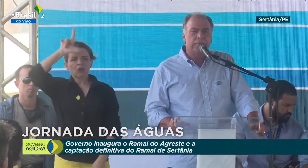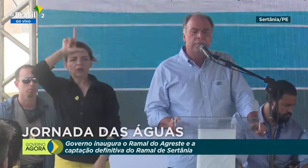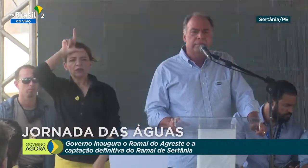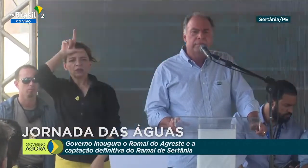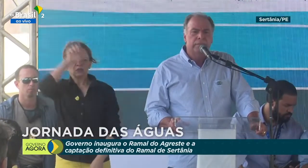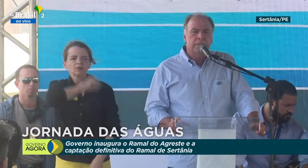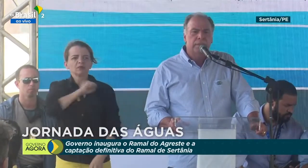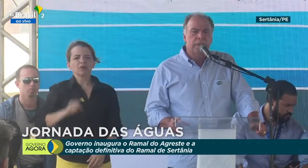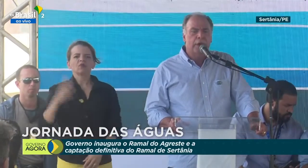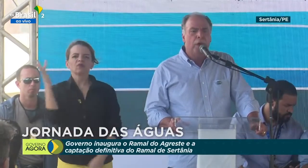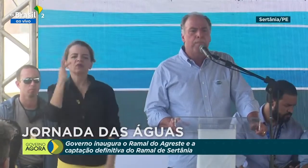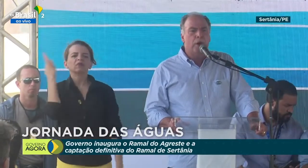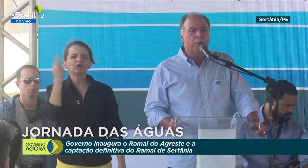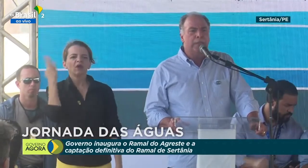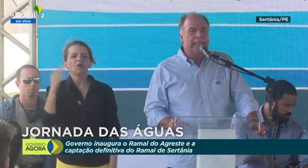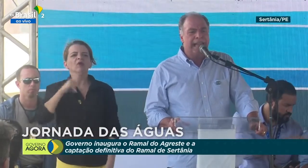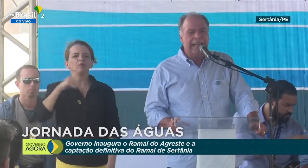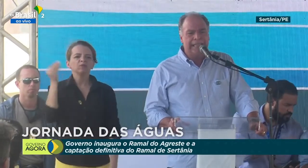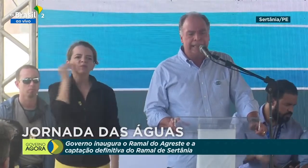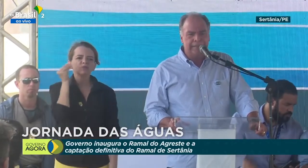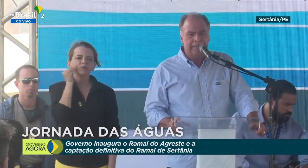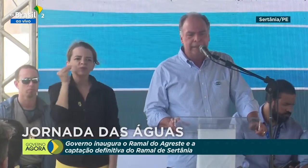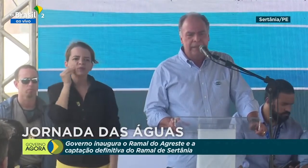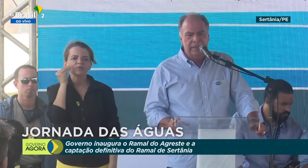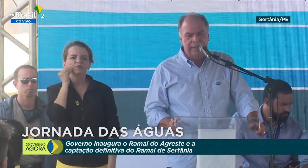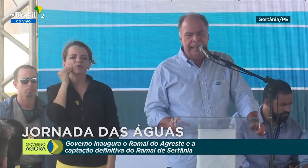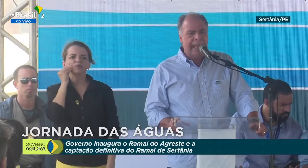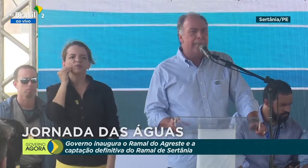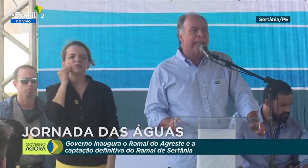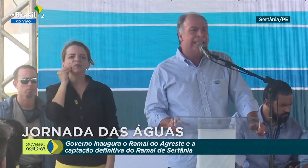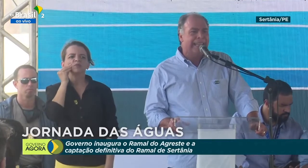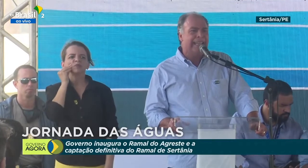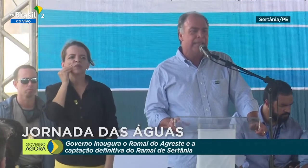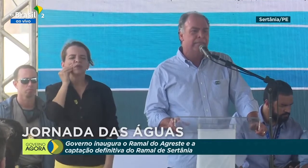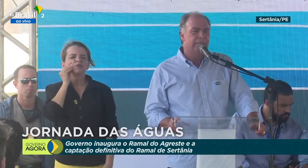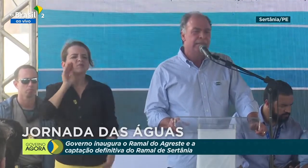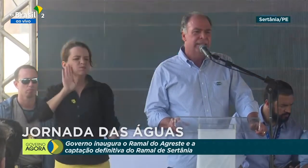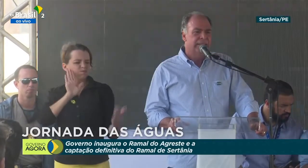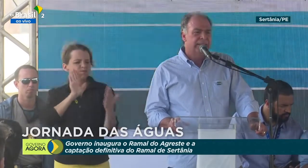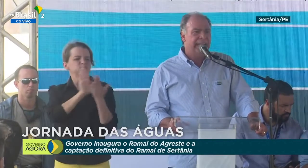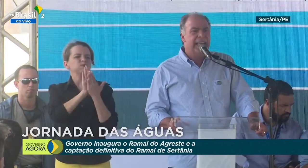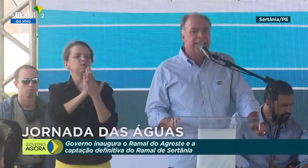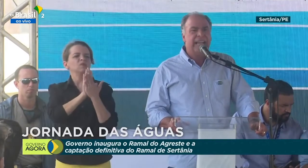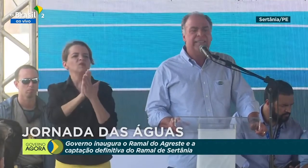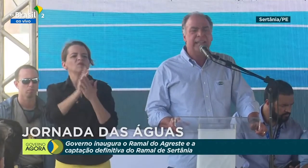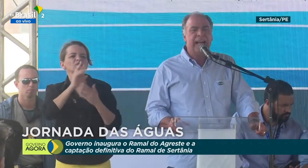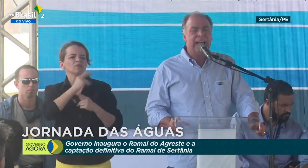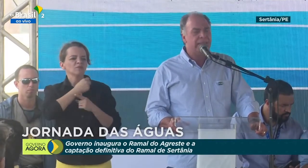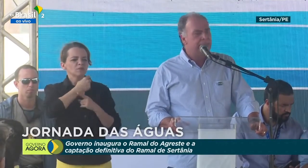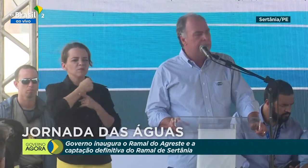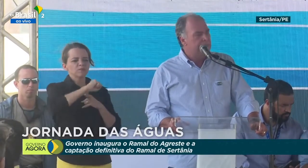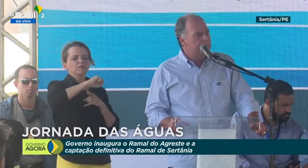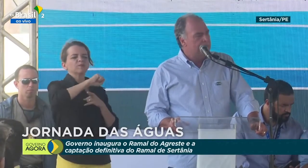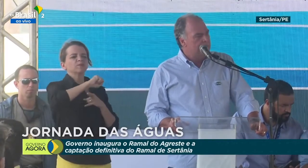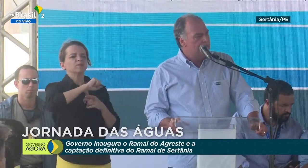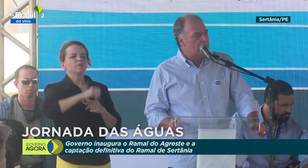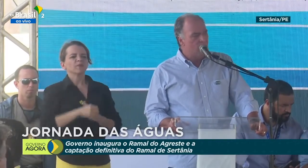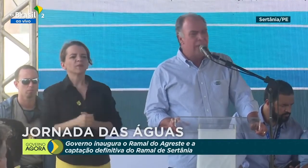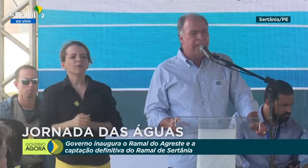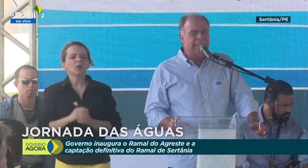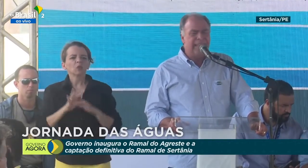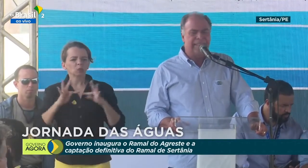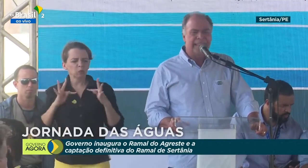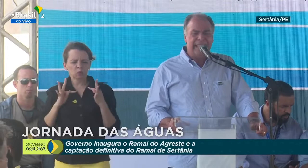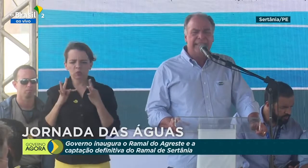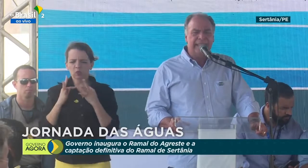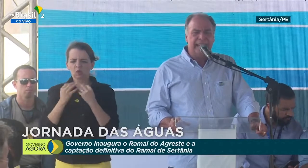Federal, tive a oportunidade de rebater, de rechaçar